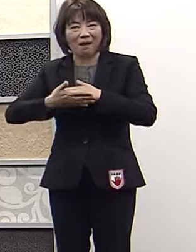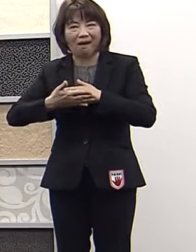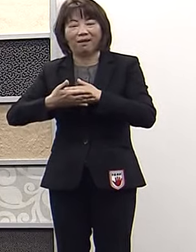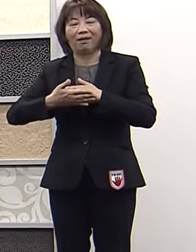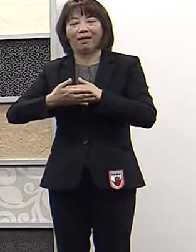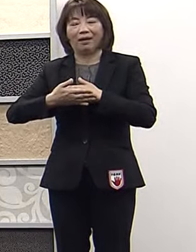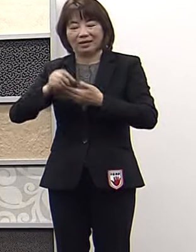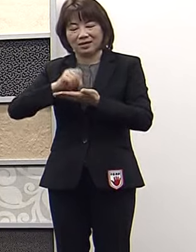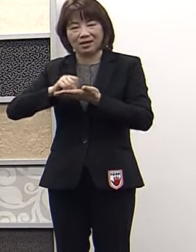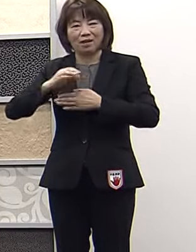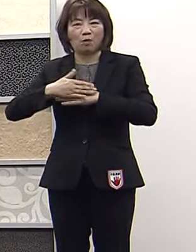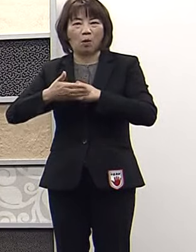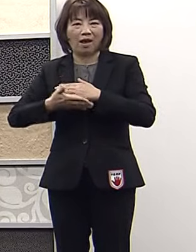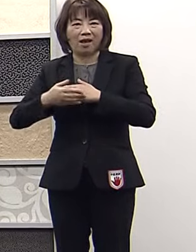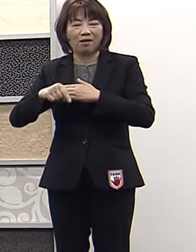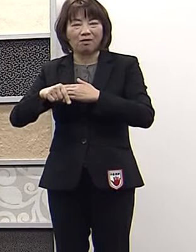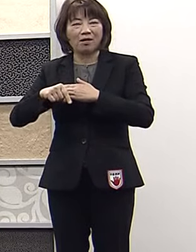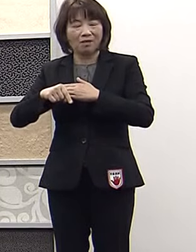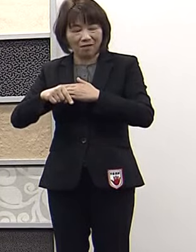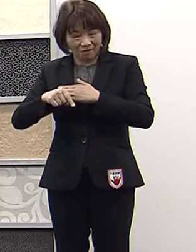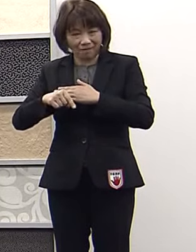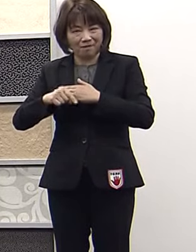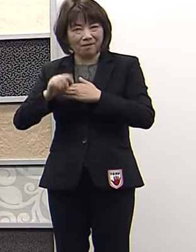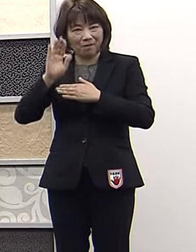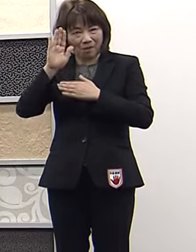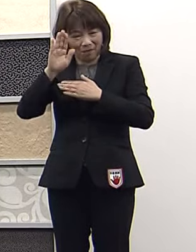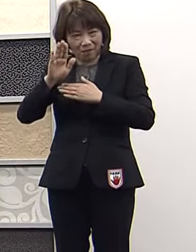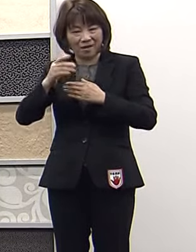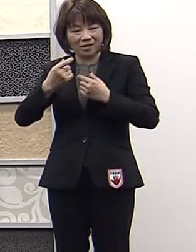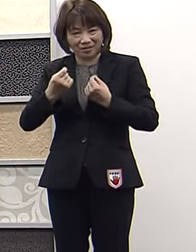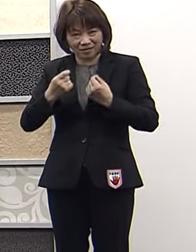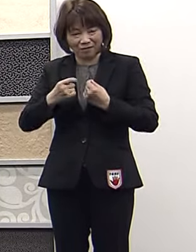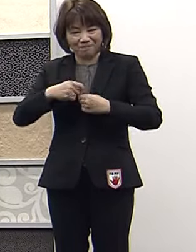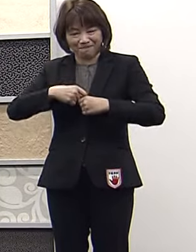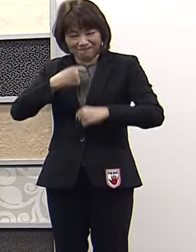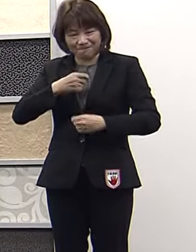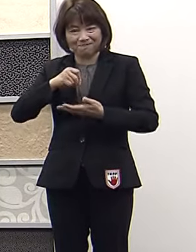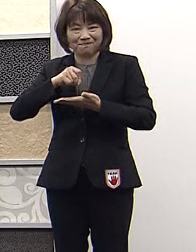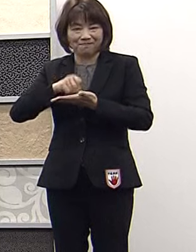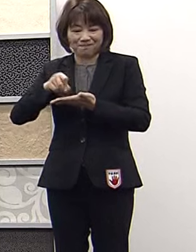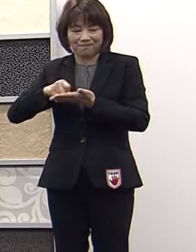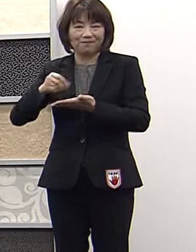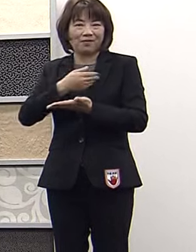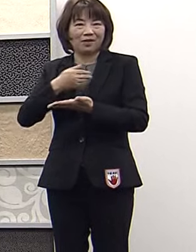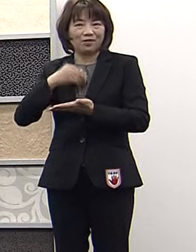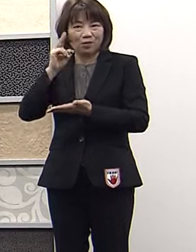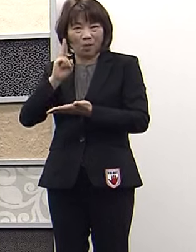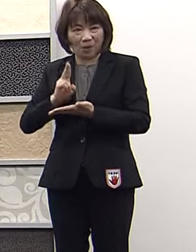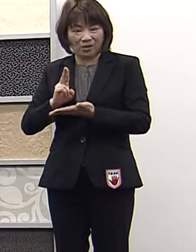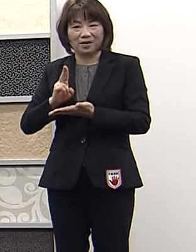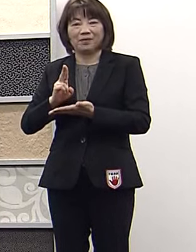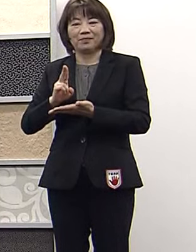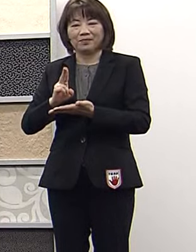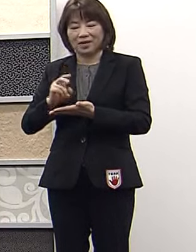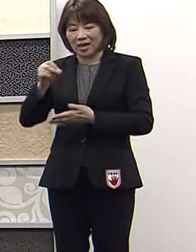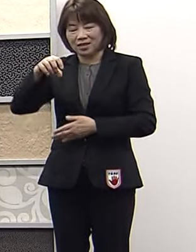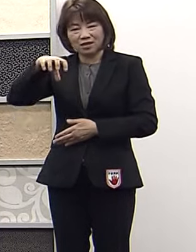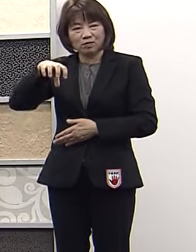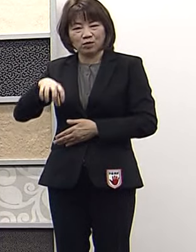ですね、しっかり再発が行わないように、事務所 事務所体制の